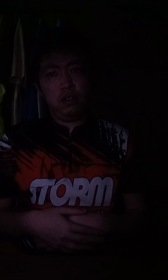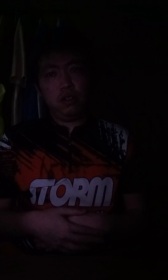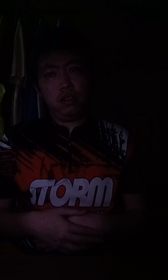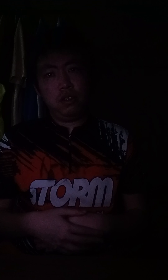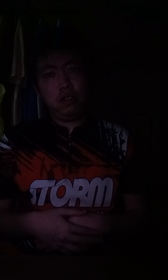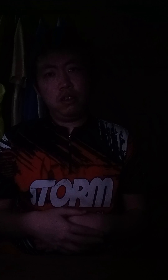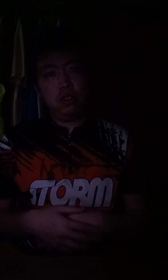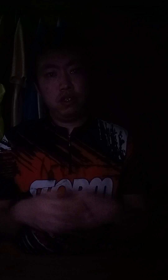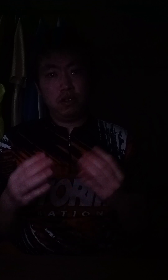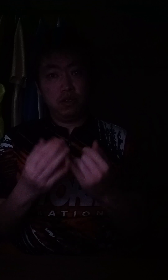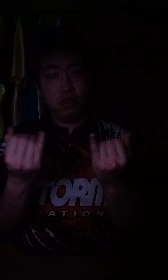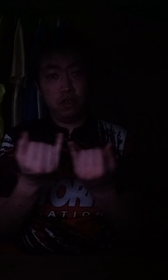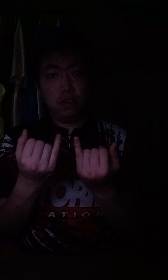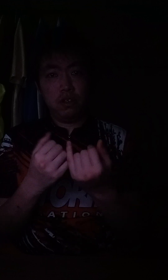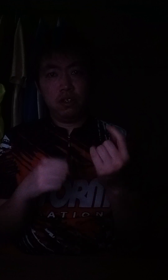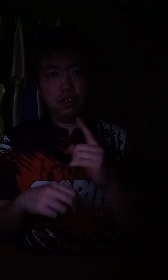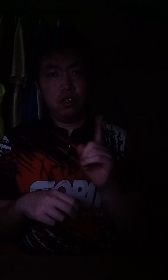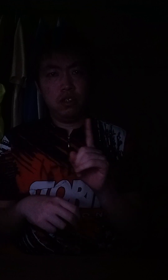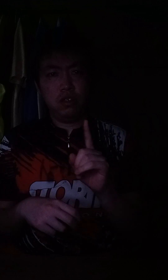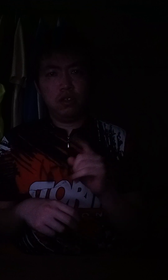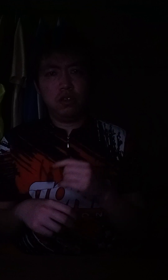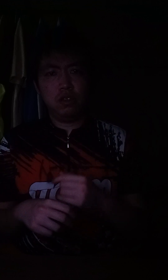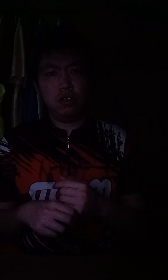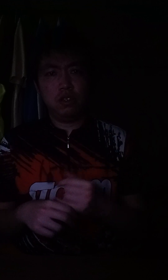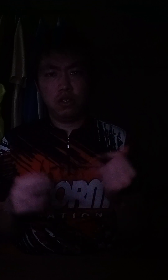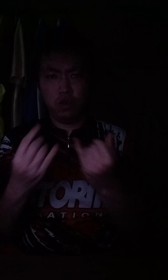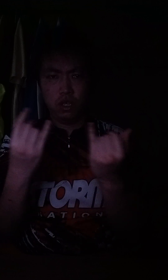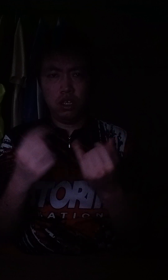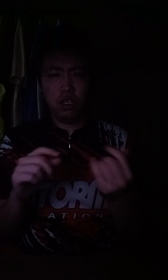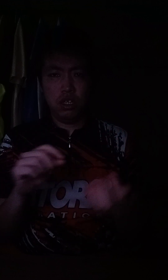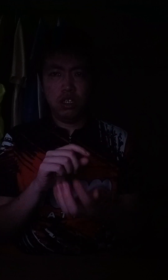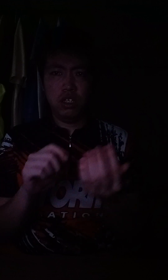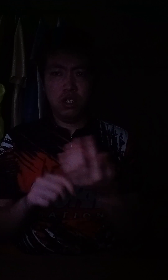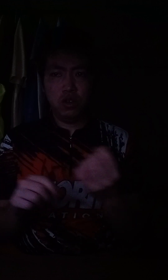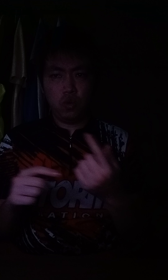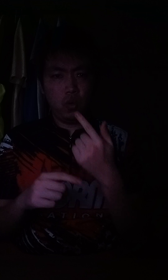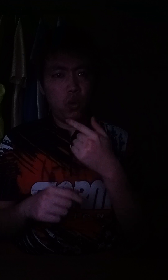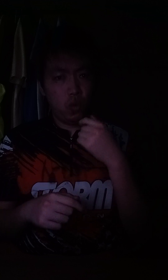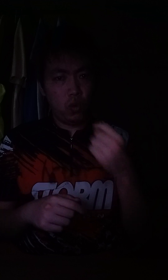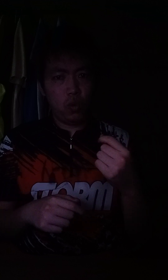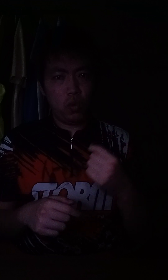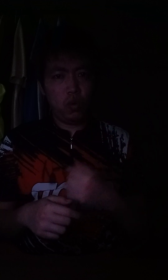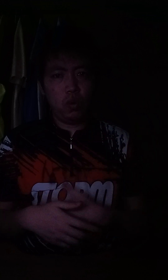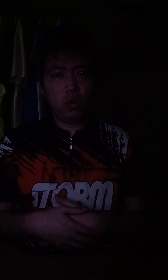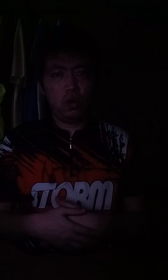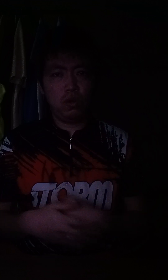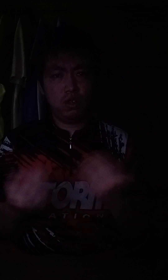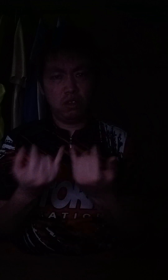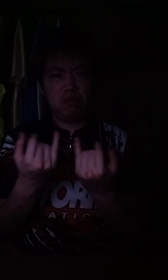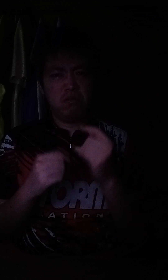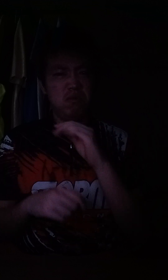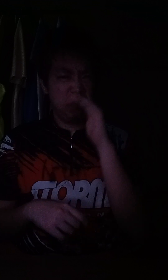현수 집에 있을 때 뭐가 제일 싫어요? 혼자 있는 거? 그런 거. 혼자 있는 게 제일 싫어요?